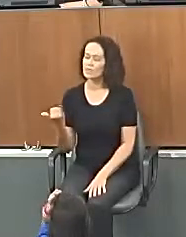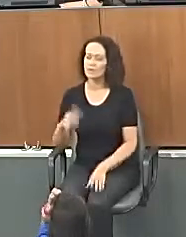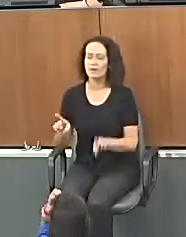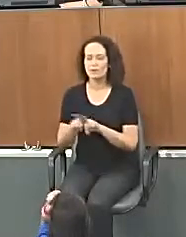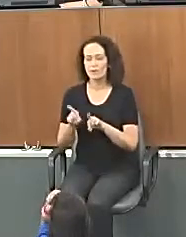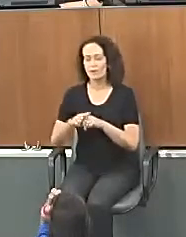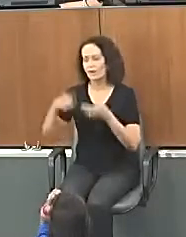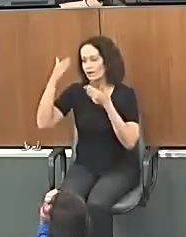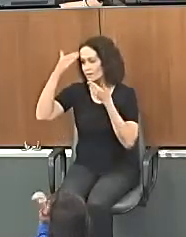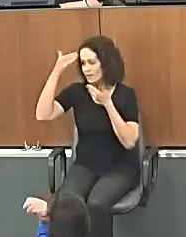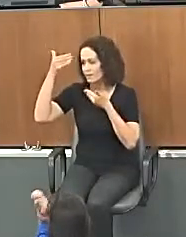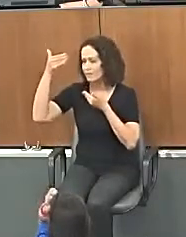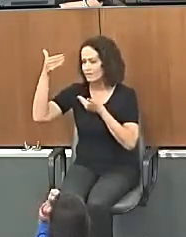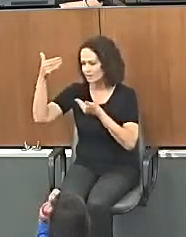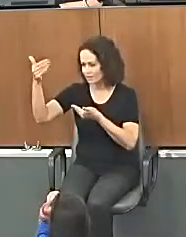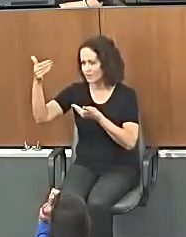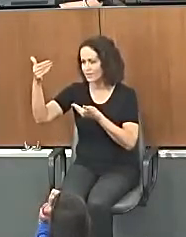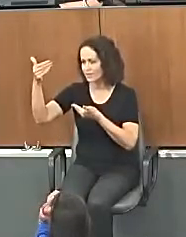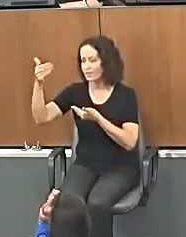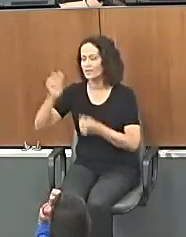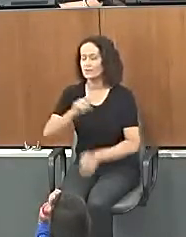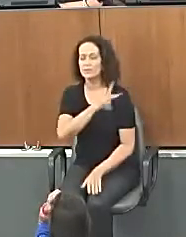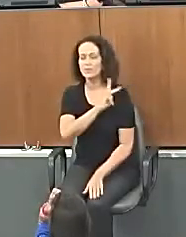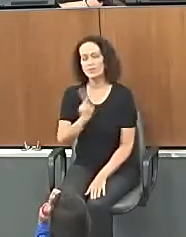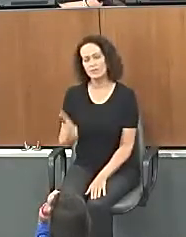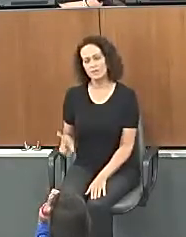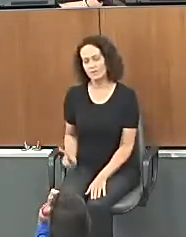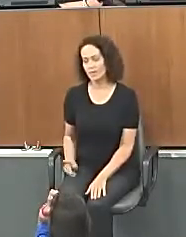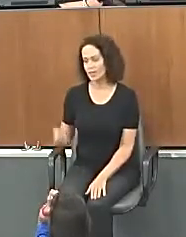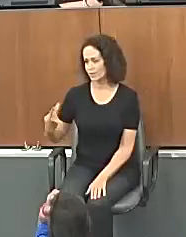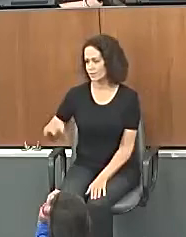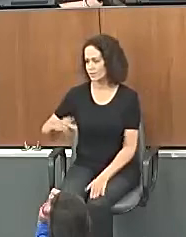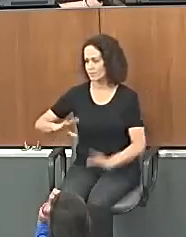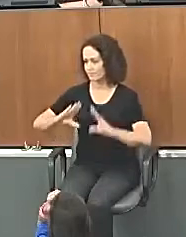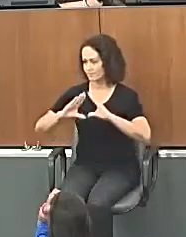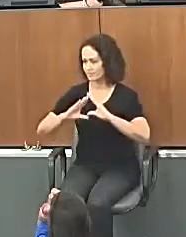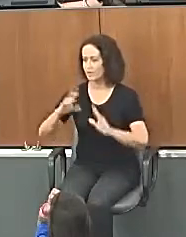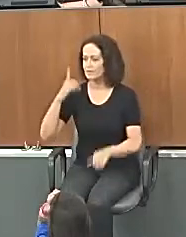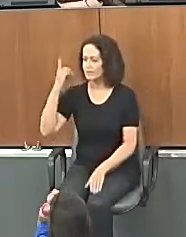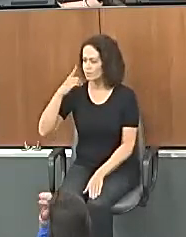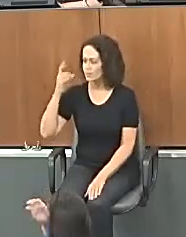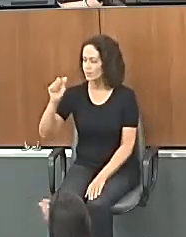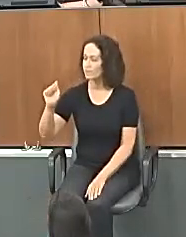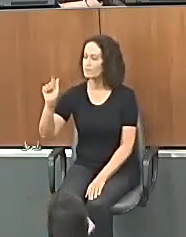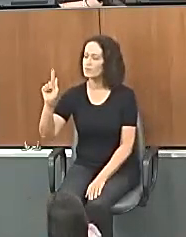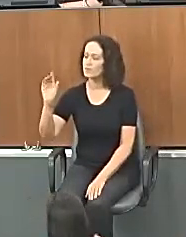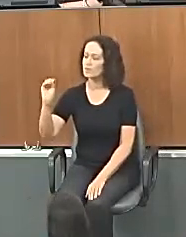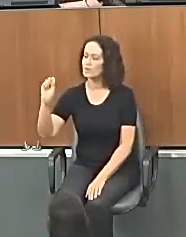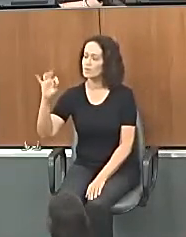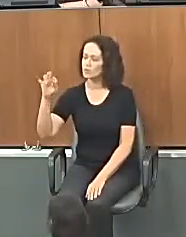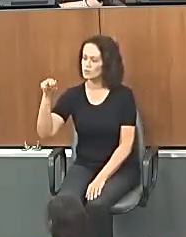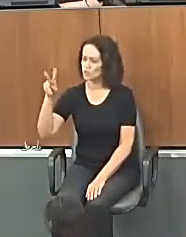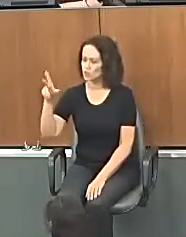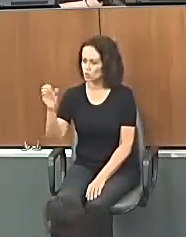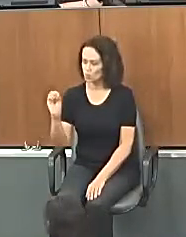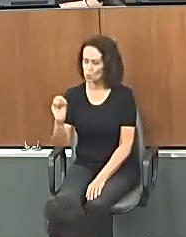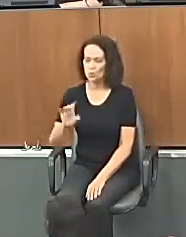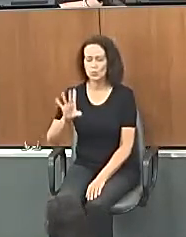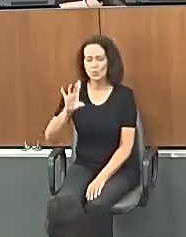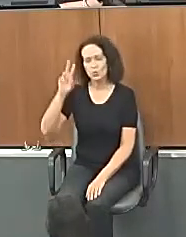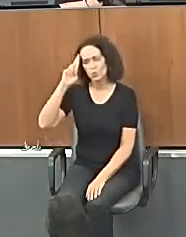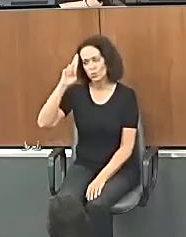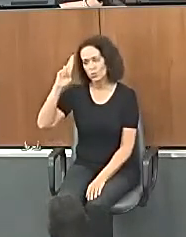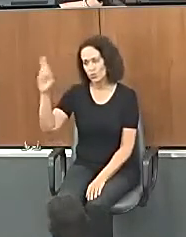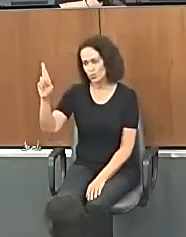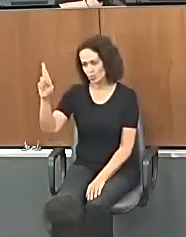agradecer muito o presidente dessa casa o deputado agostinho patrús o nosso diretor o